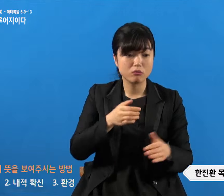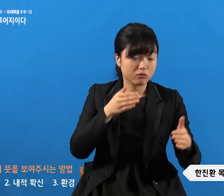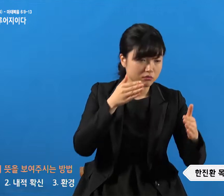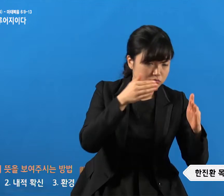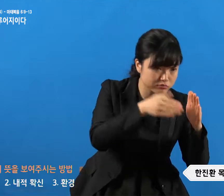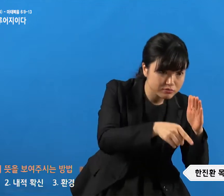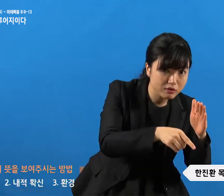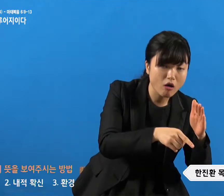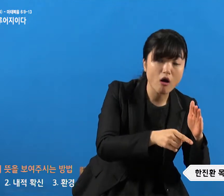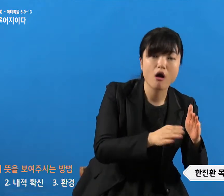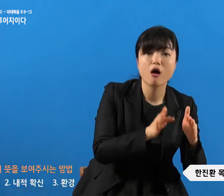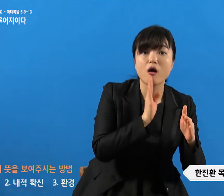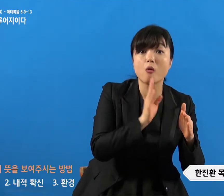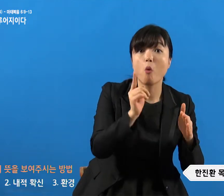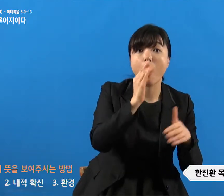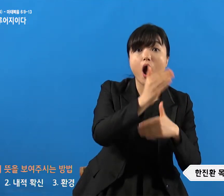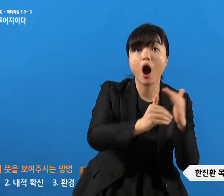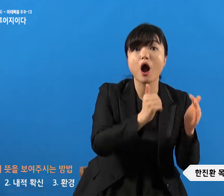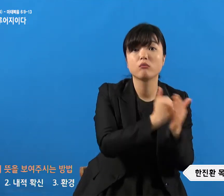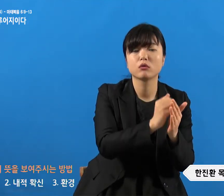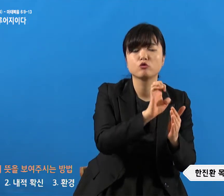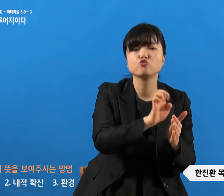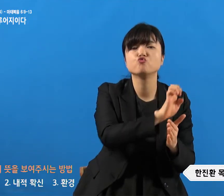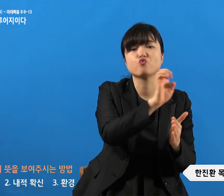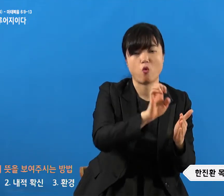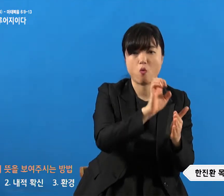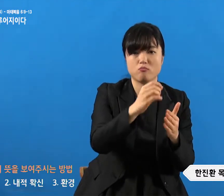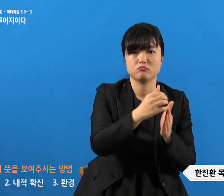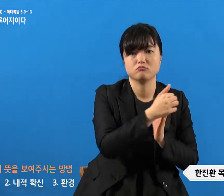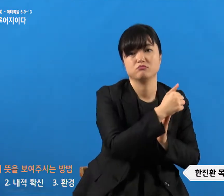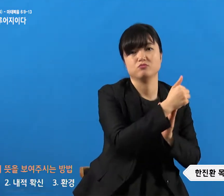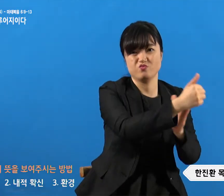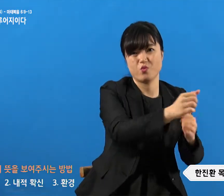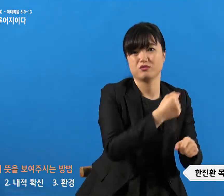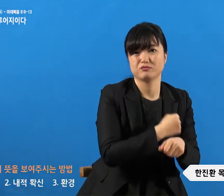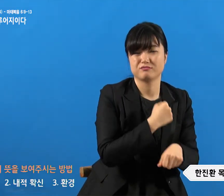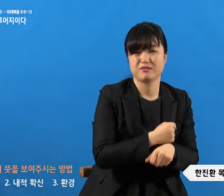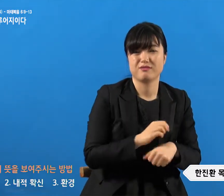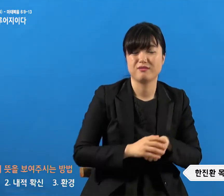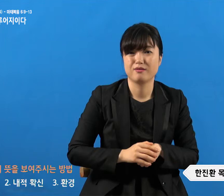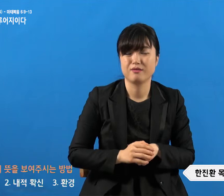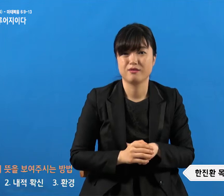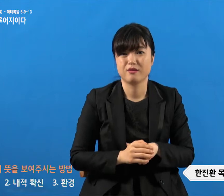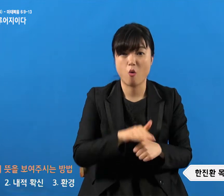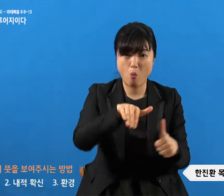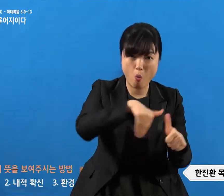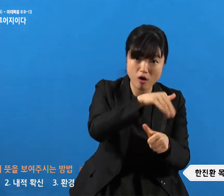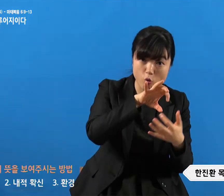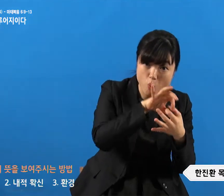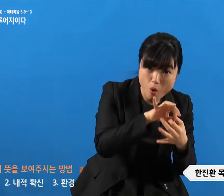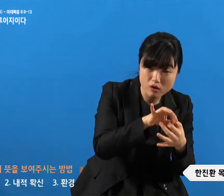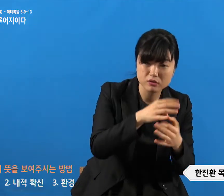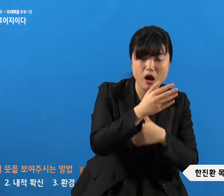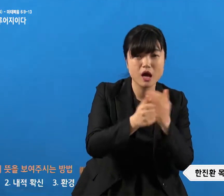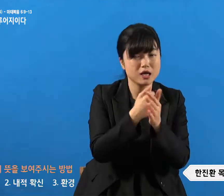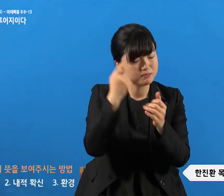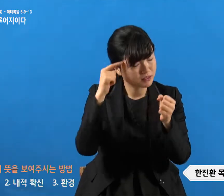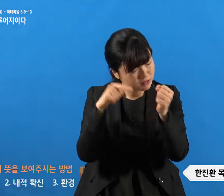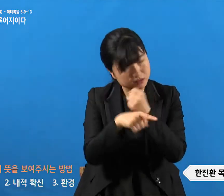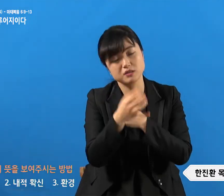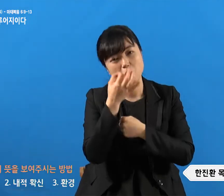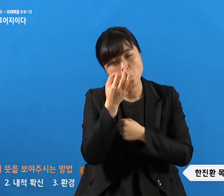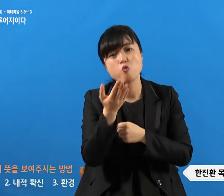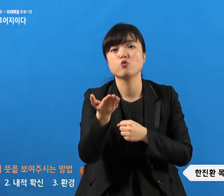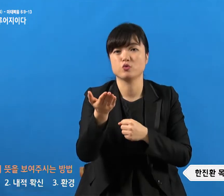틀었는데 나중에 알고 보니까 그것이 하나님의 뜻이었습니다. 그래서 환경을 통해서 하나님이 당신의